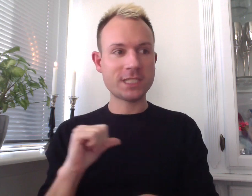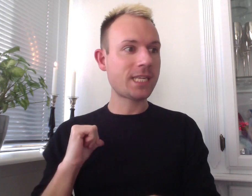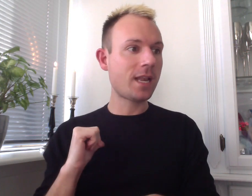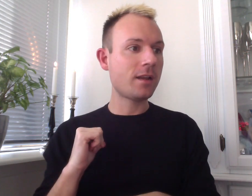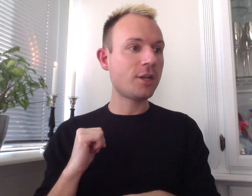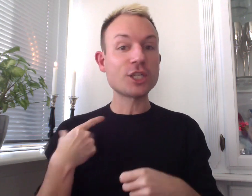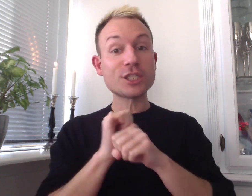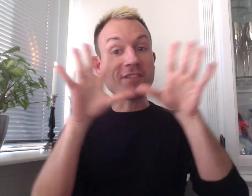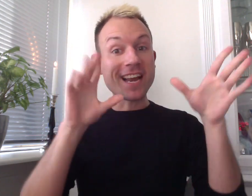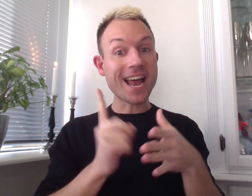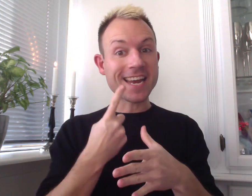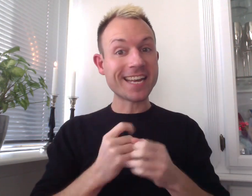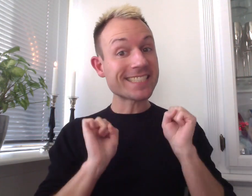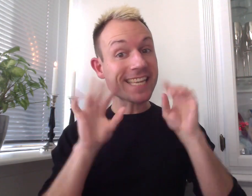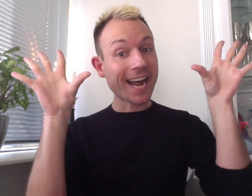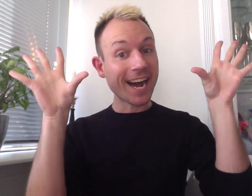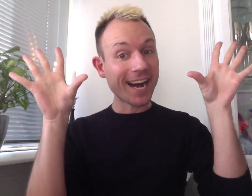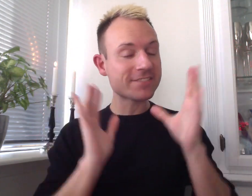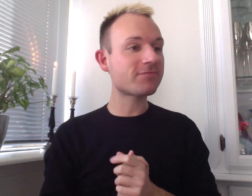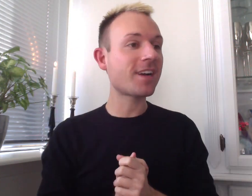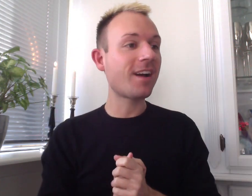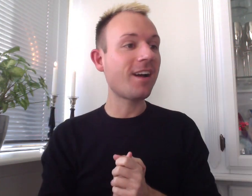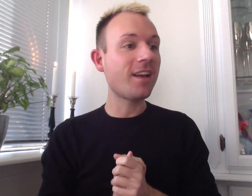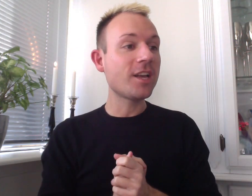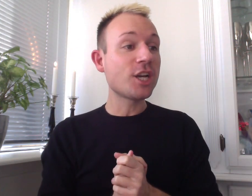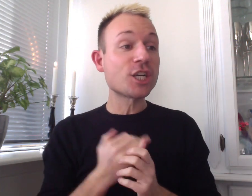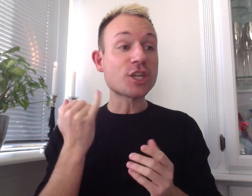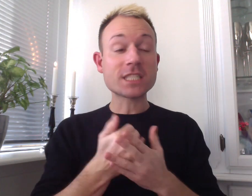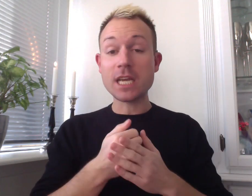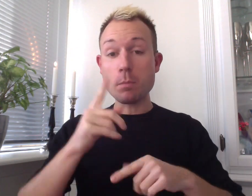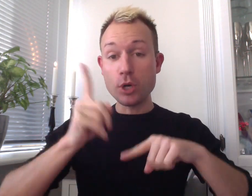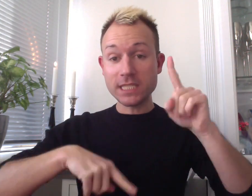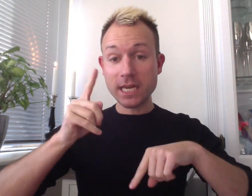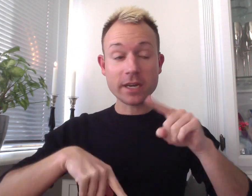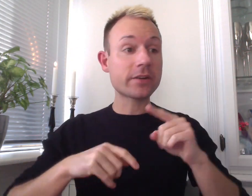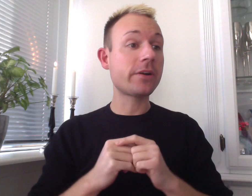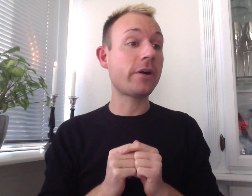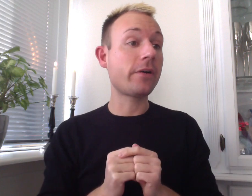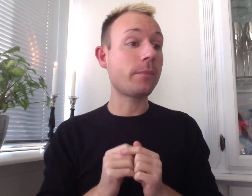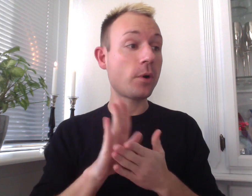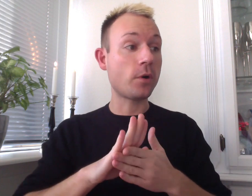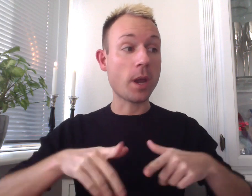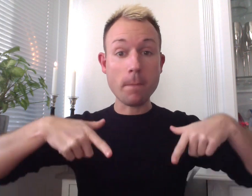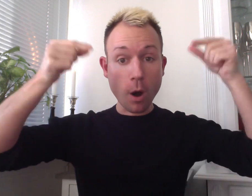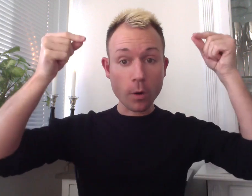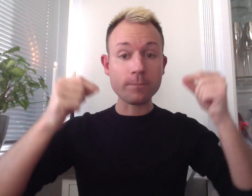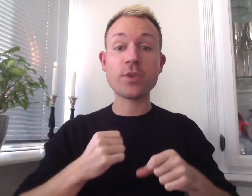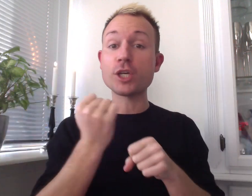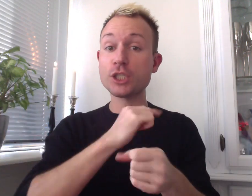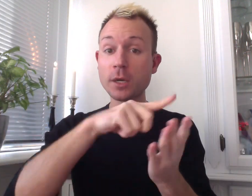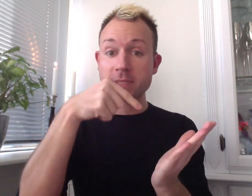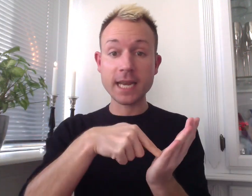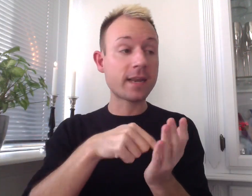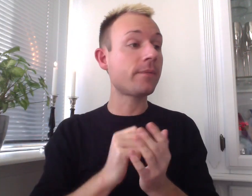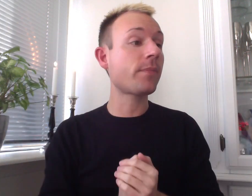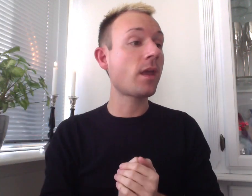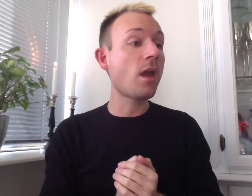selv, så er vi klar igen. Tada! Så til politikerne og på borgen, jobcenter